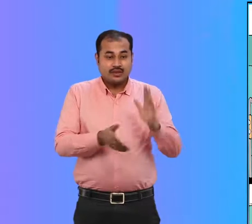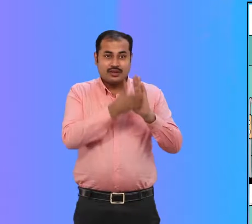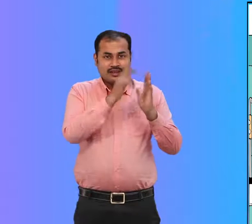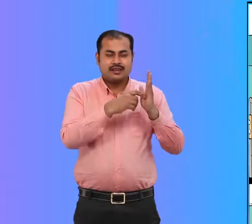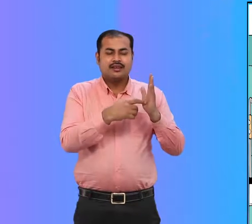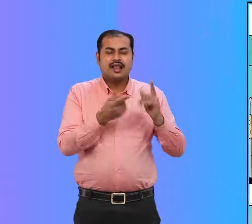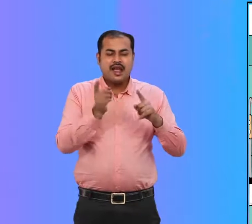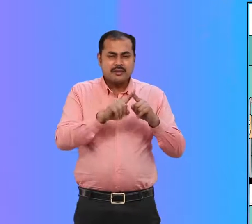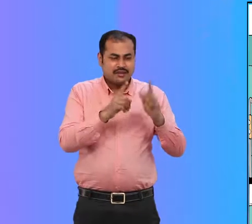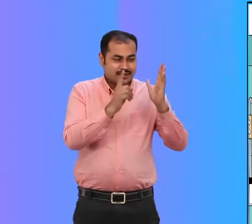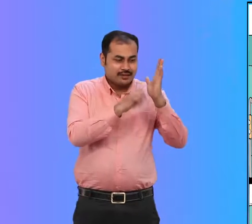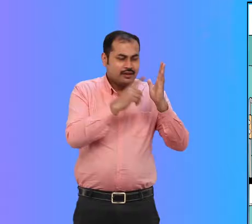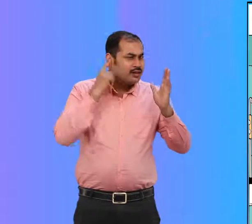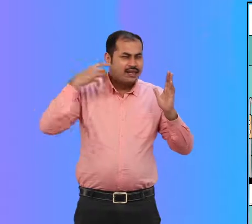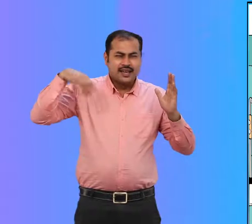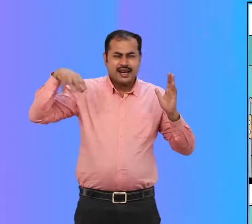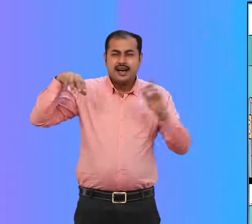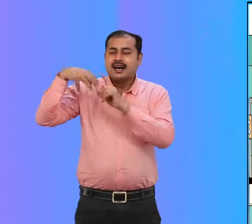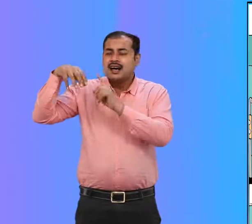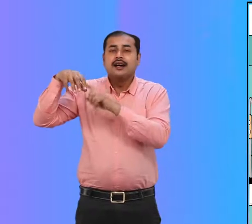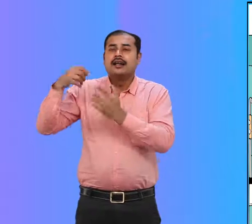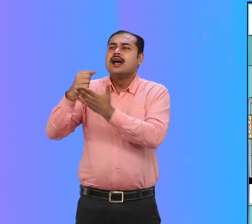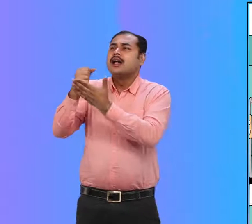की मदद के लिए एक अलार्म बटन है